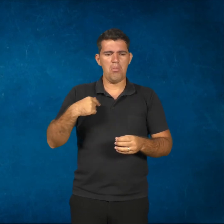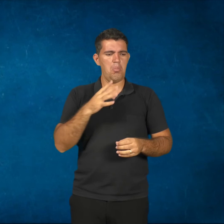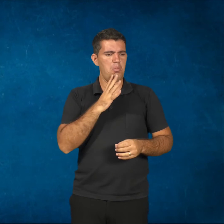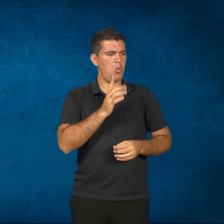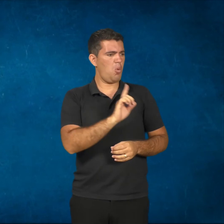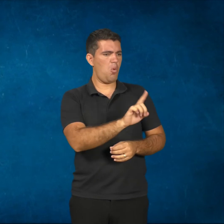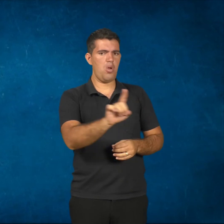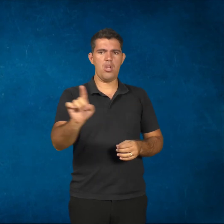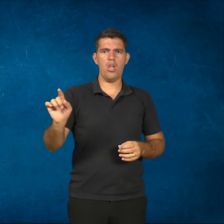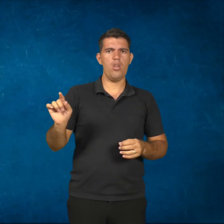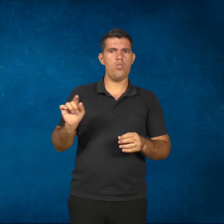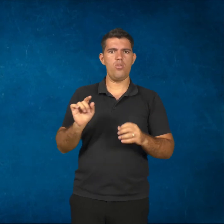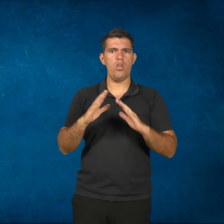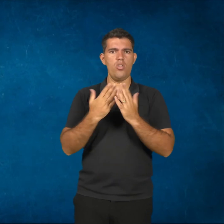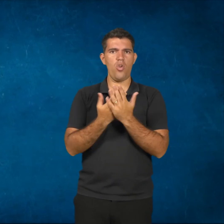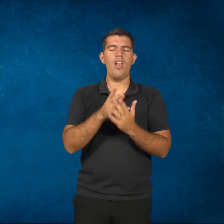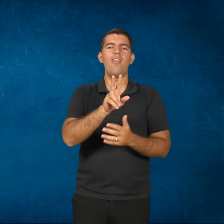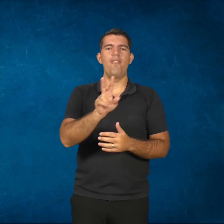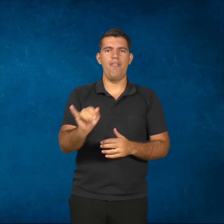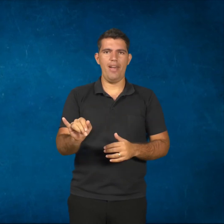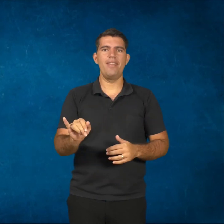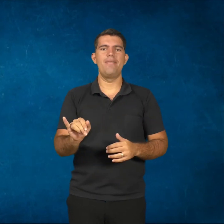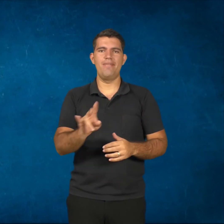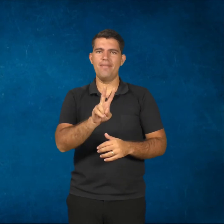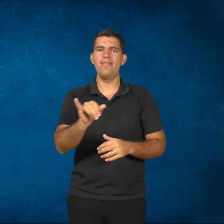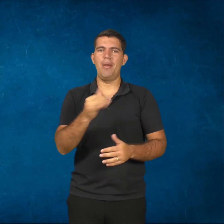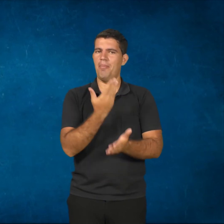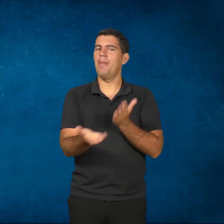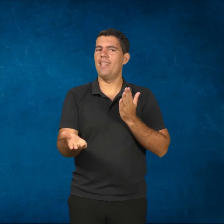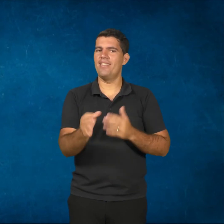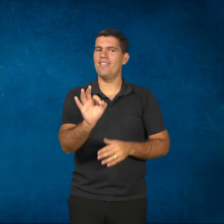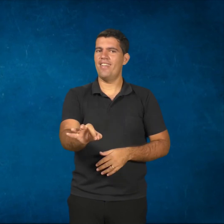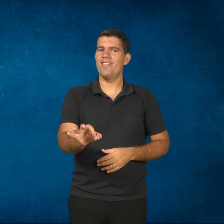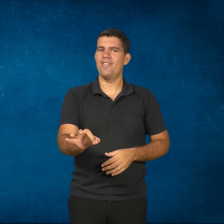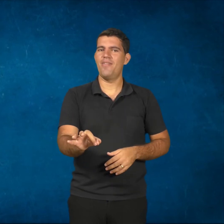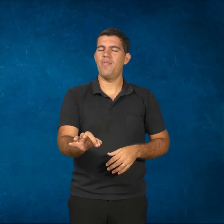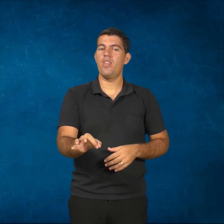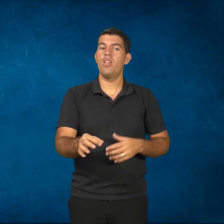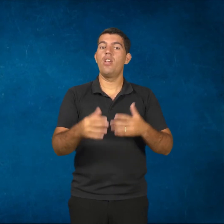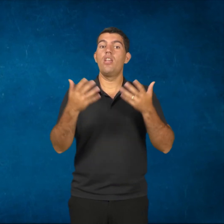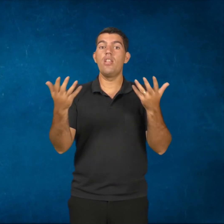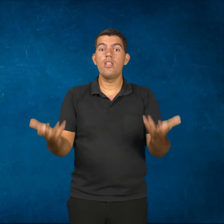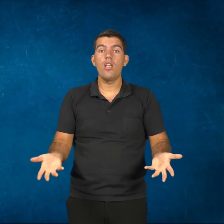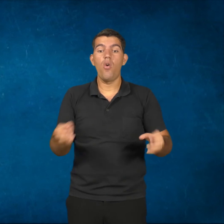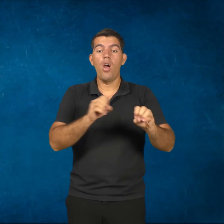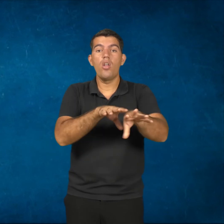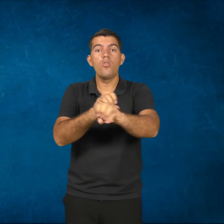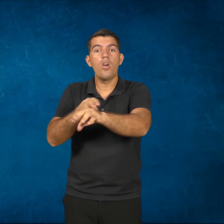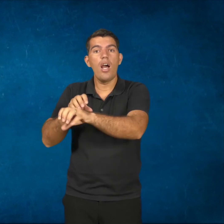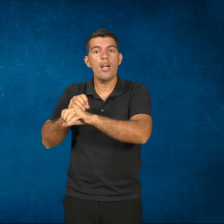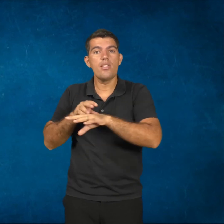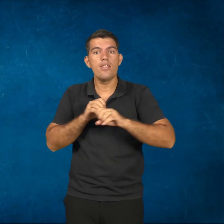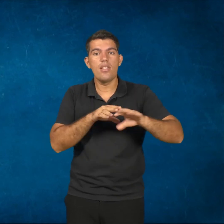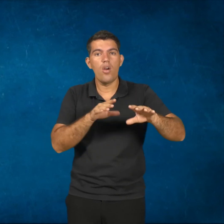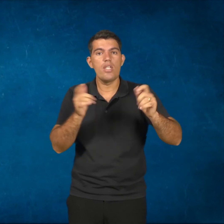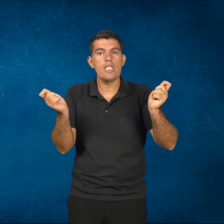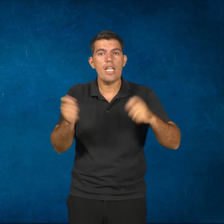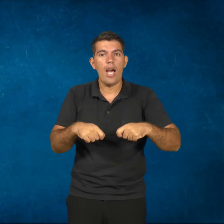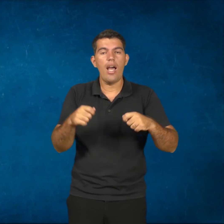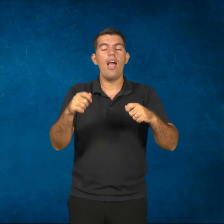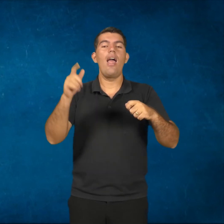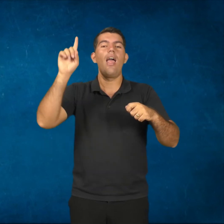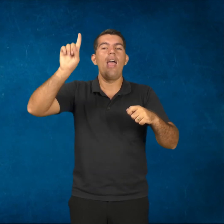a escola, você vai fazer bobagem. O que existe de administrativo na educação é a capacidade de conviver com o